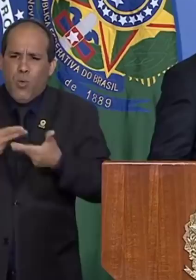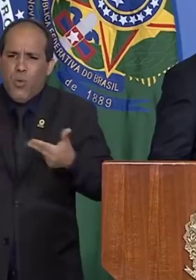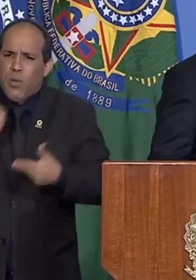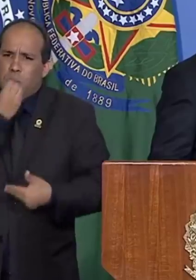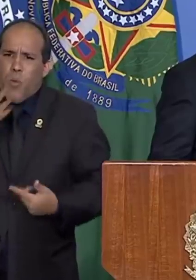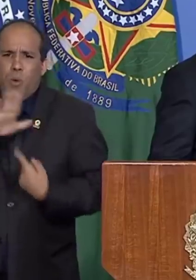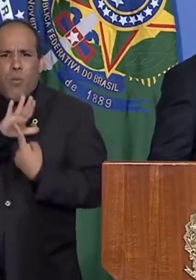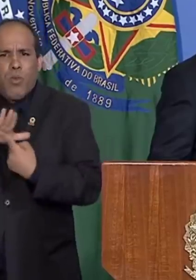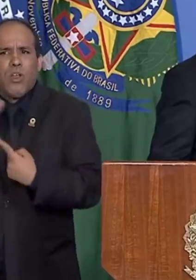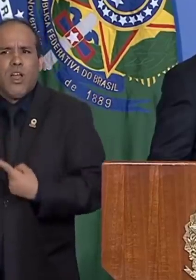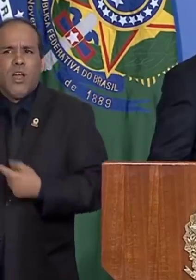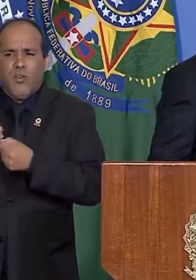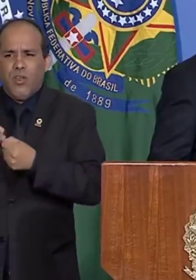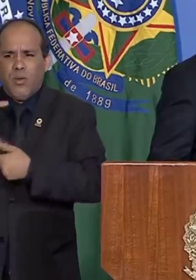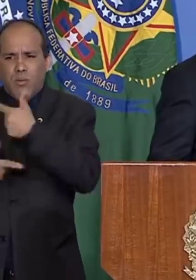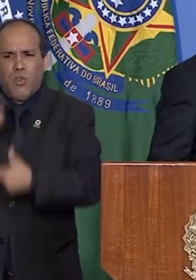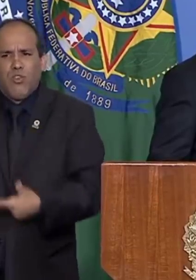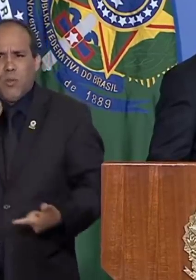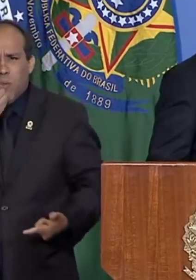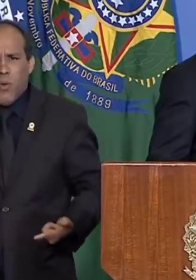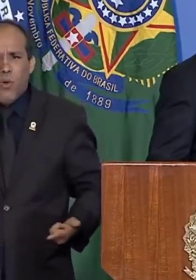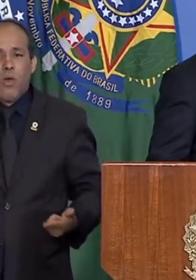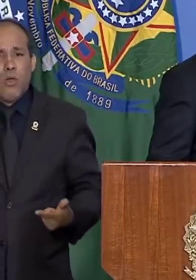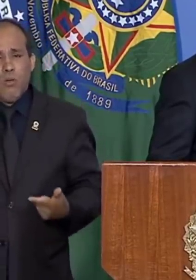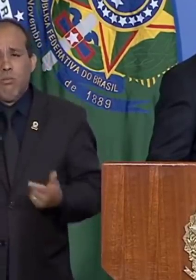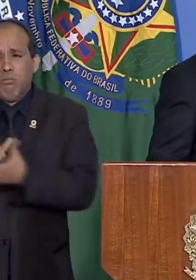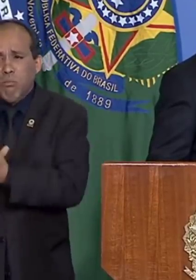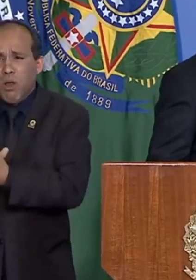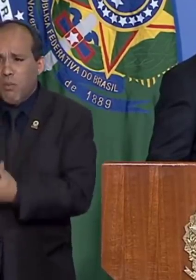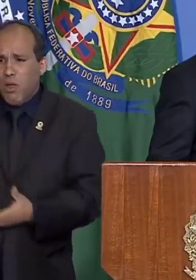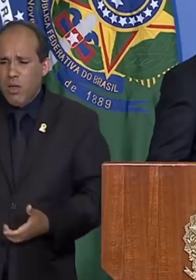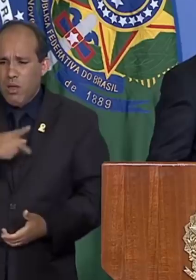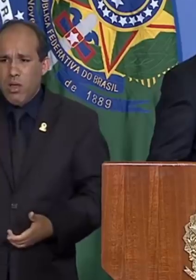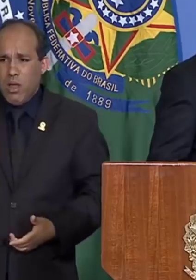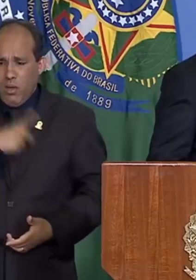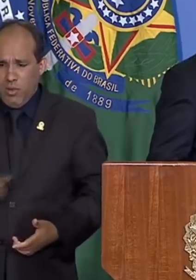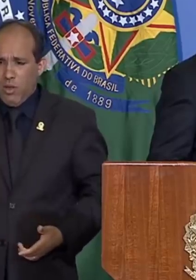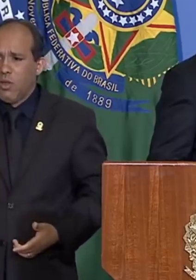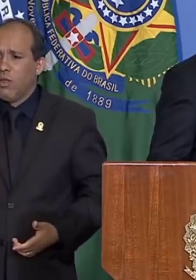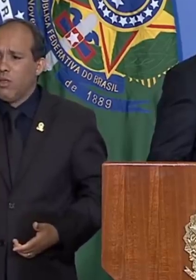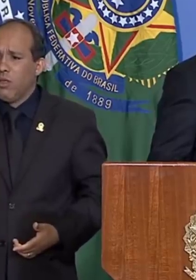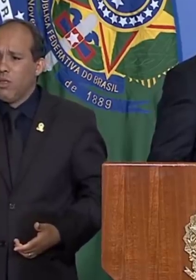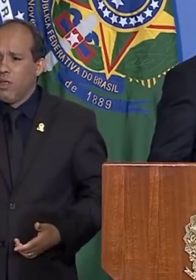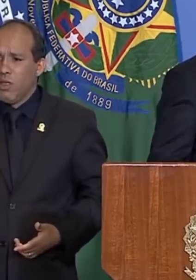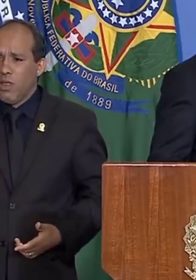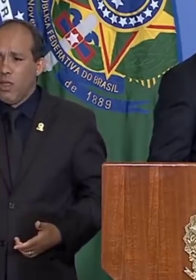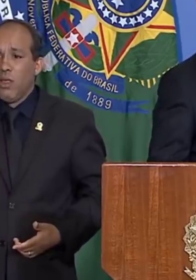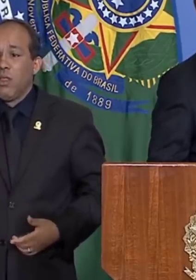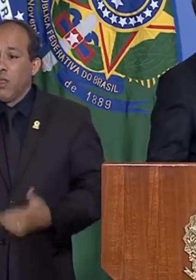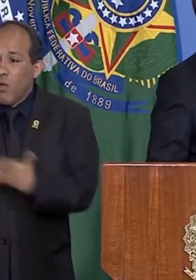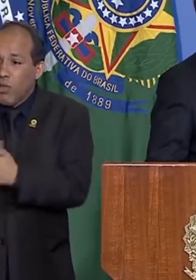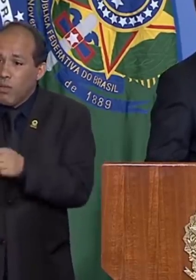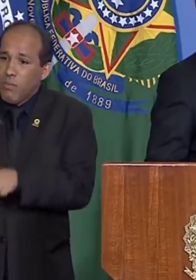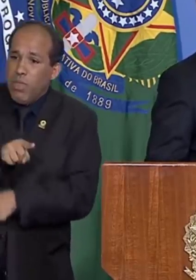para mostrar o que fizemos no passado. E eu elogiei o presidente José Sarney, porque depois dele